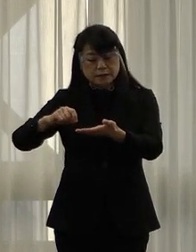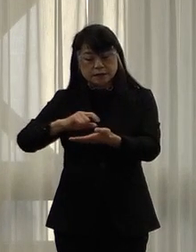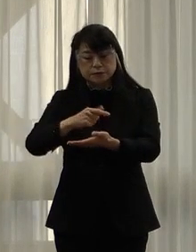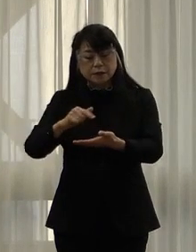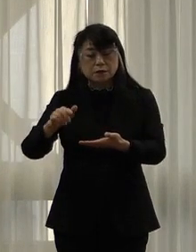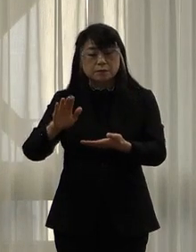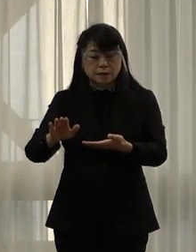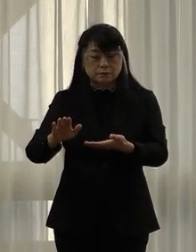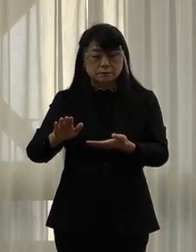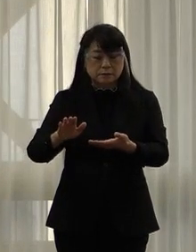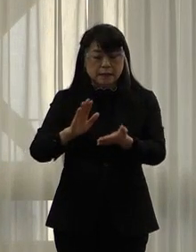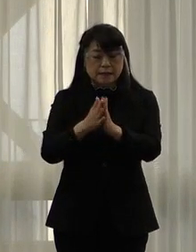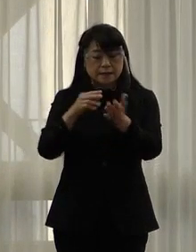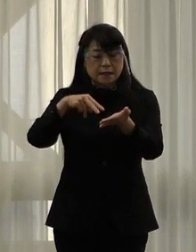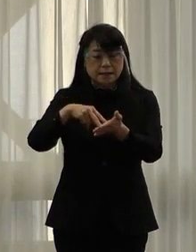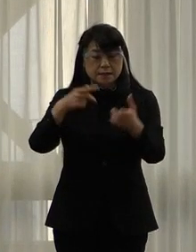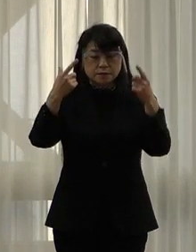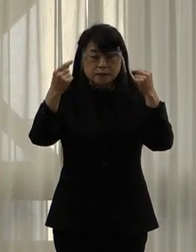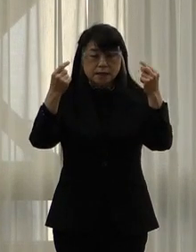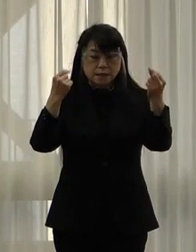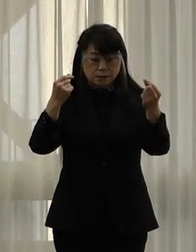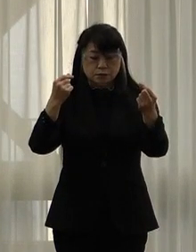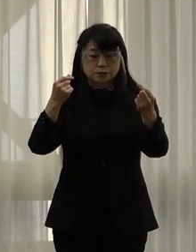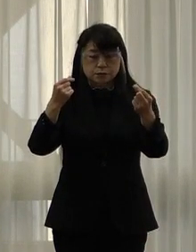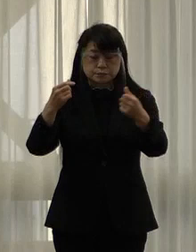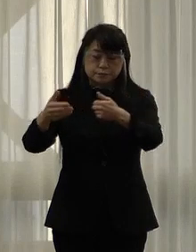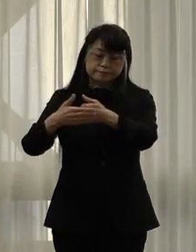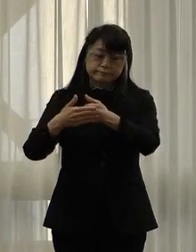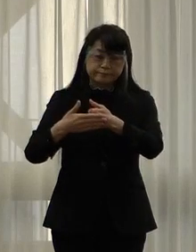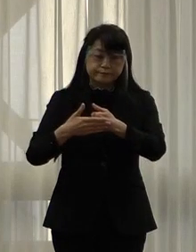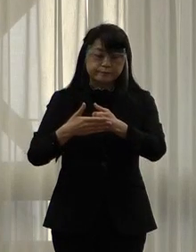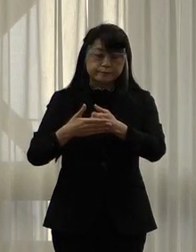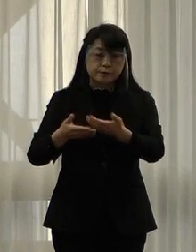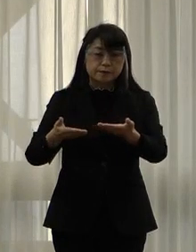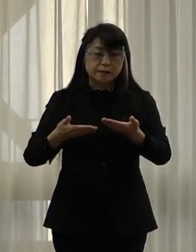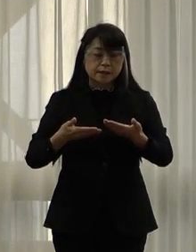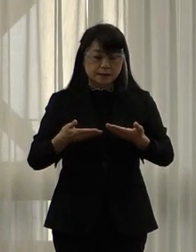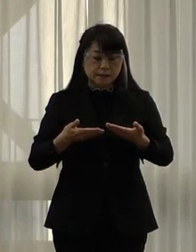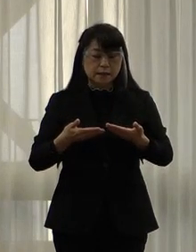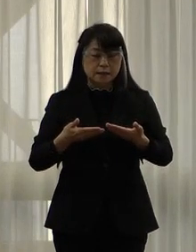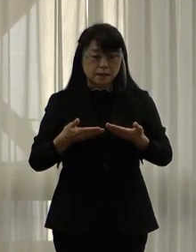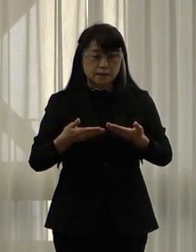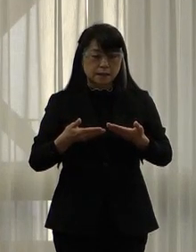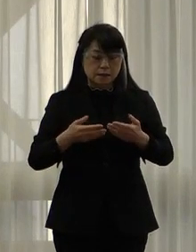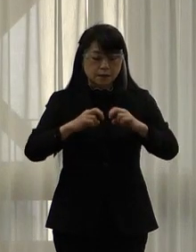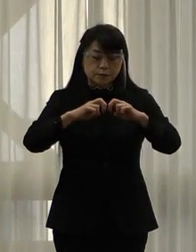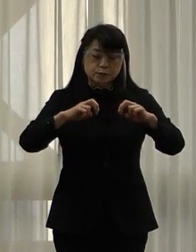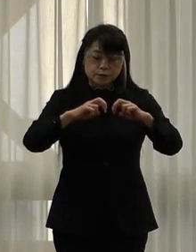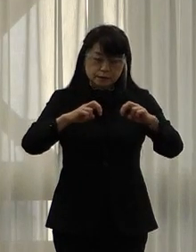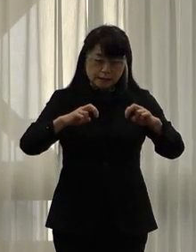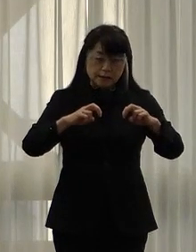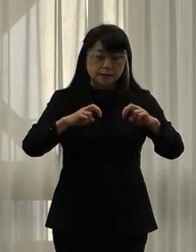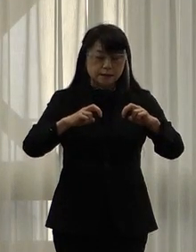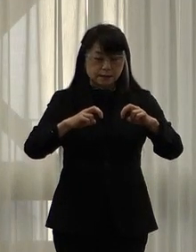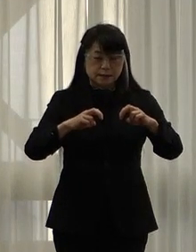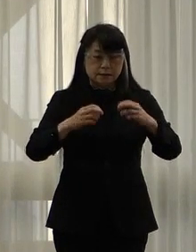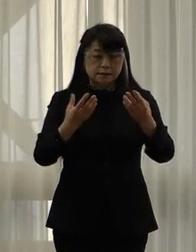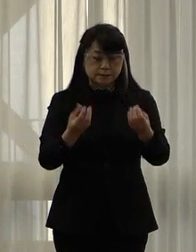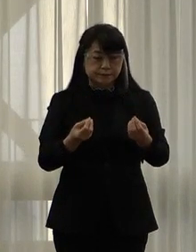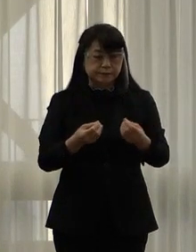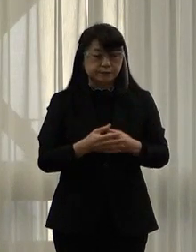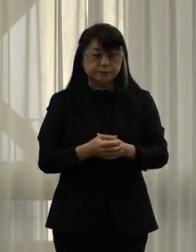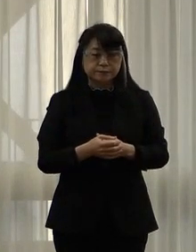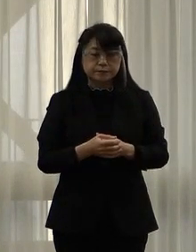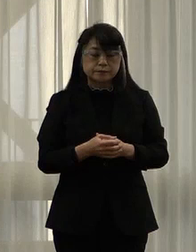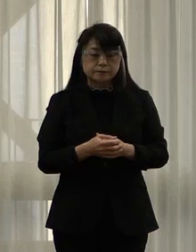これで富山県立大学のお力添えもいただきまして、分析綿密に分析をしてまいり